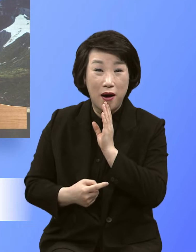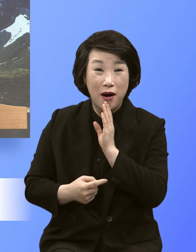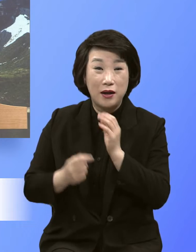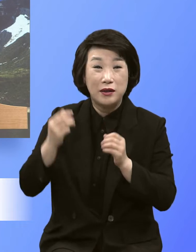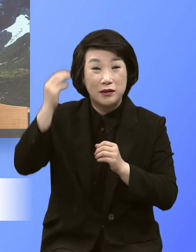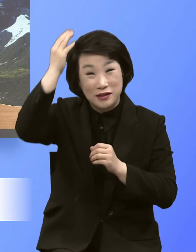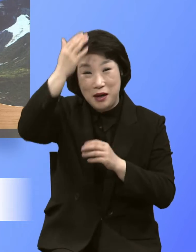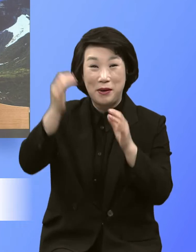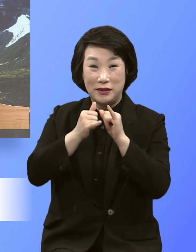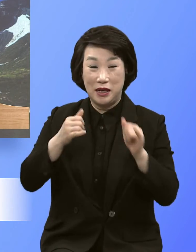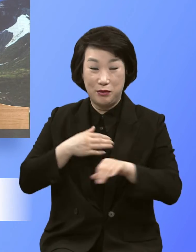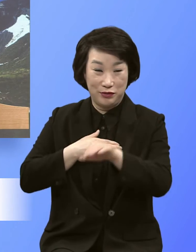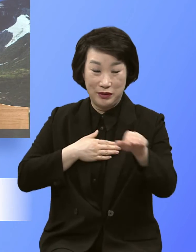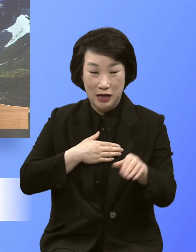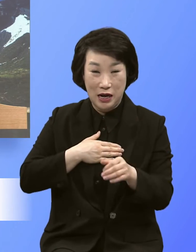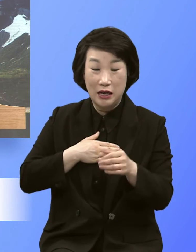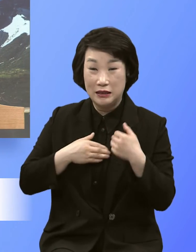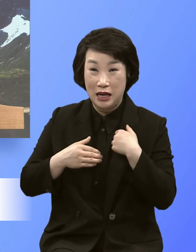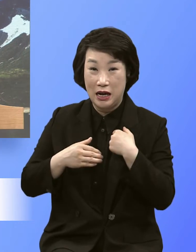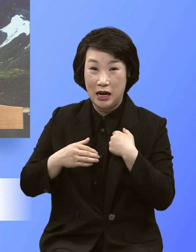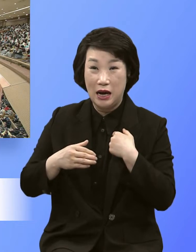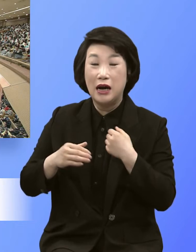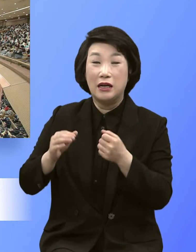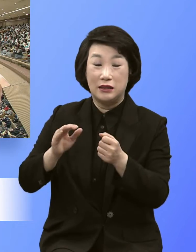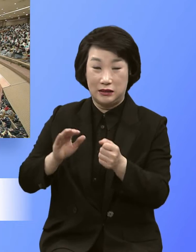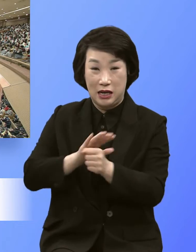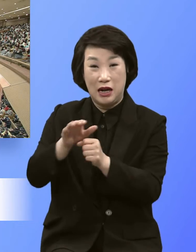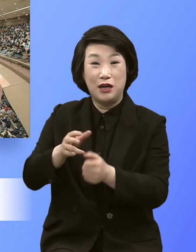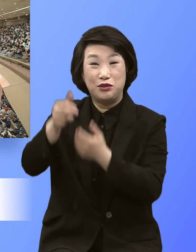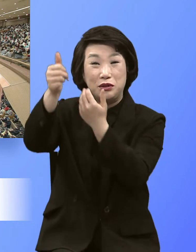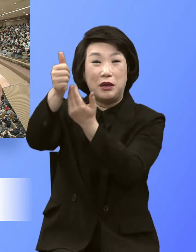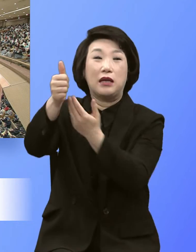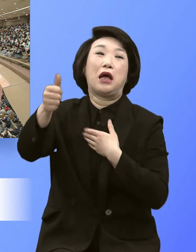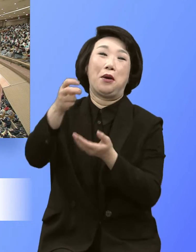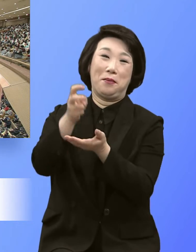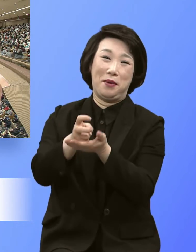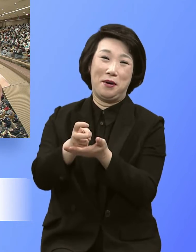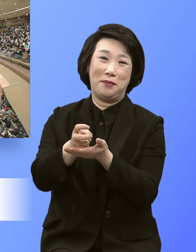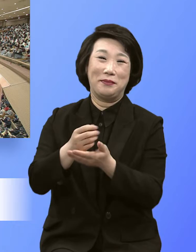사랑받은 자가 사랑하는 자의 원칙이라 이 말입니다.